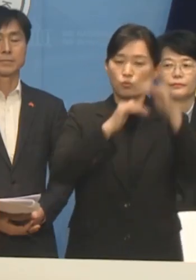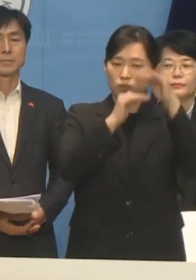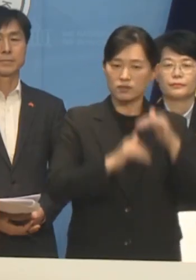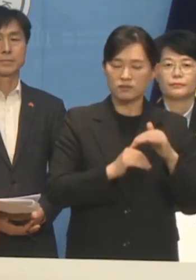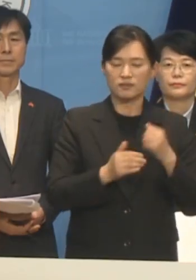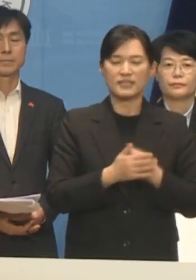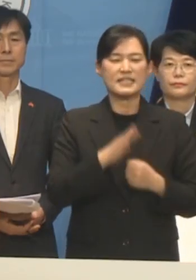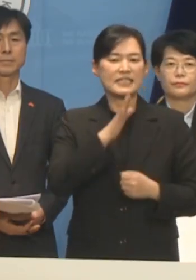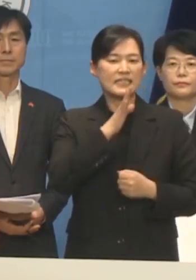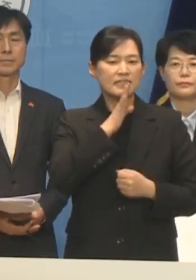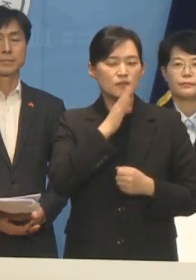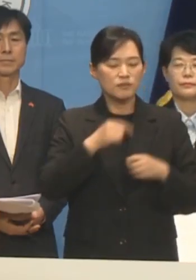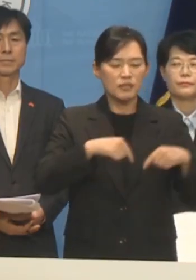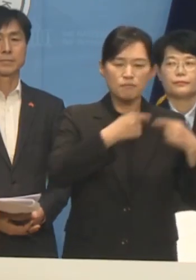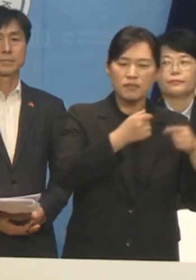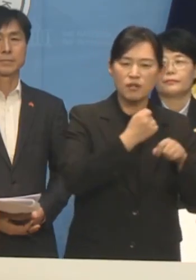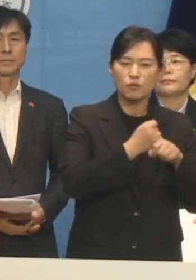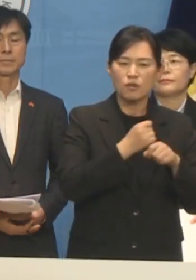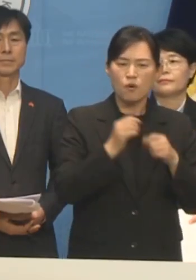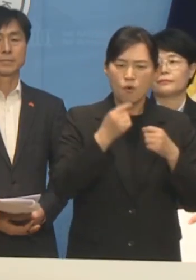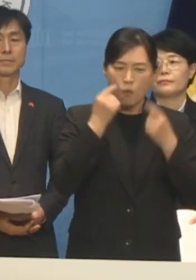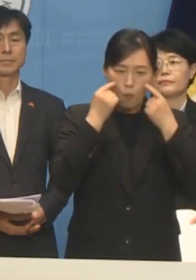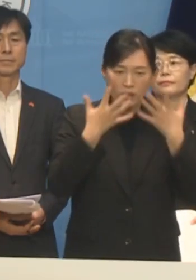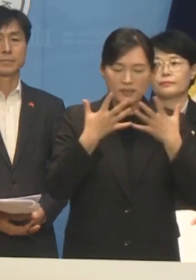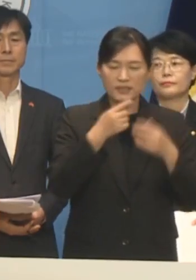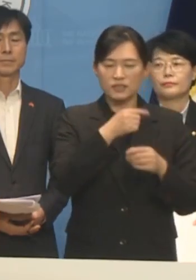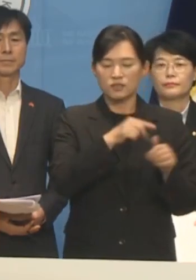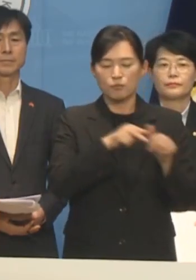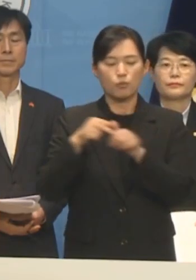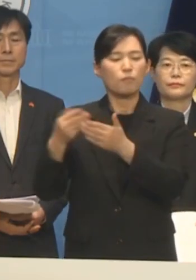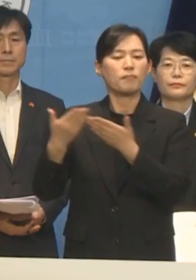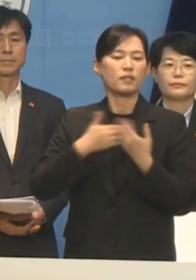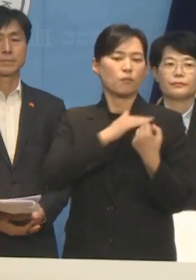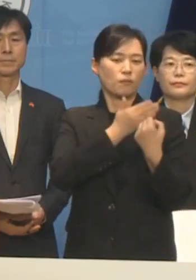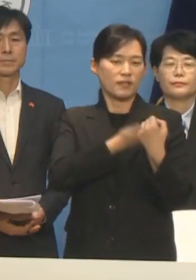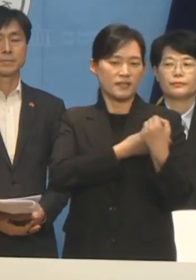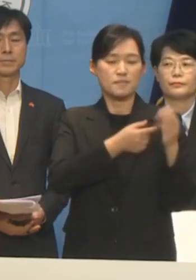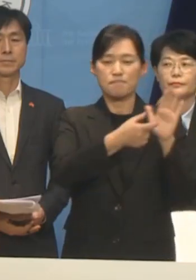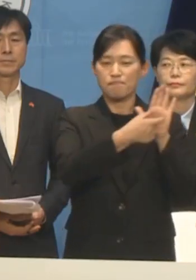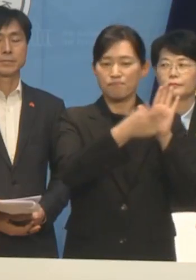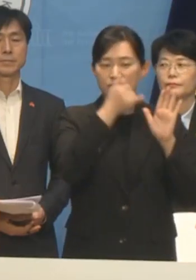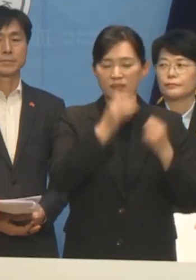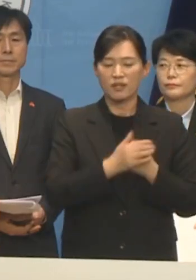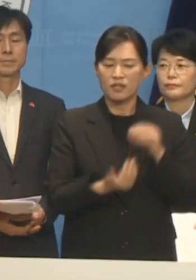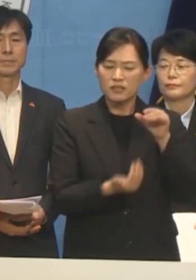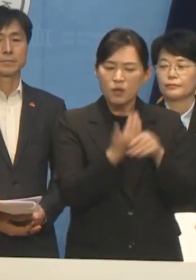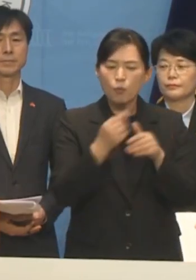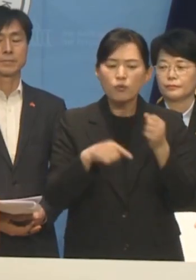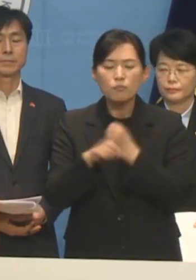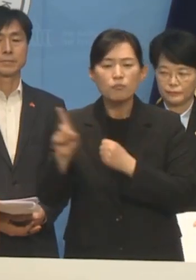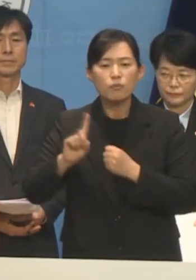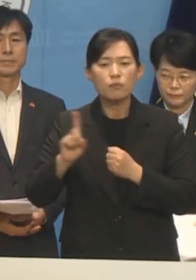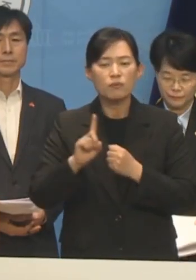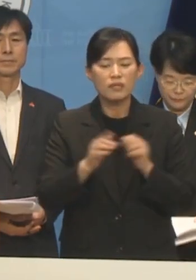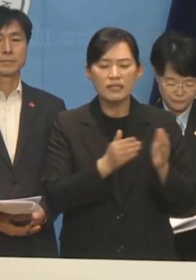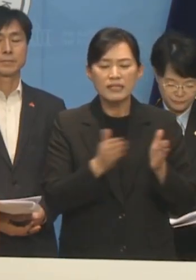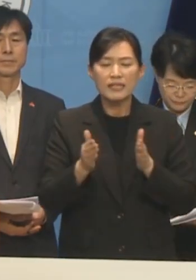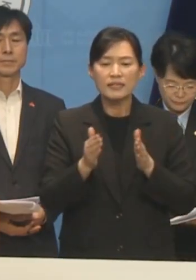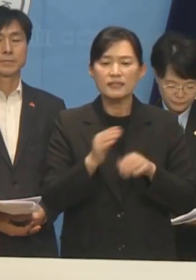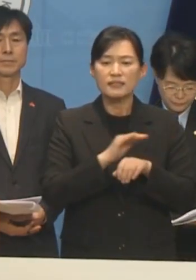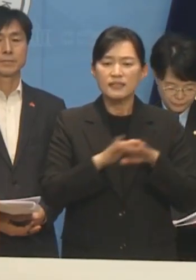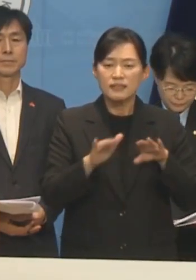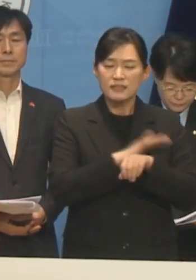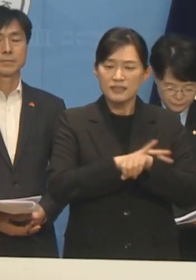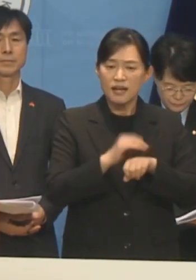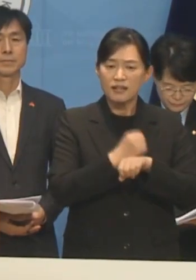과정에서 실질적으로 참여하고 정확한 정보를 얻을 권리를 보장했습니다. 사고의 원인이 무엇인지, 대응을 적정하게